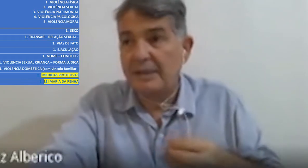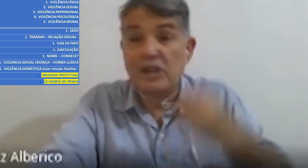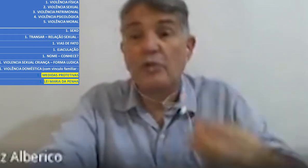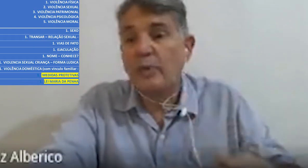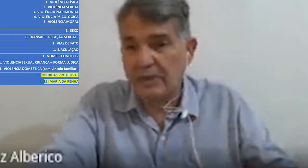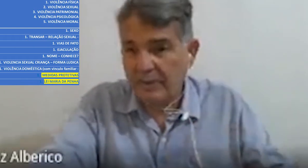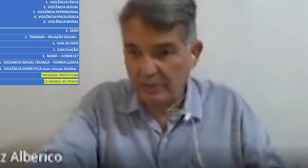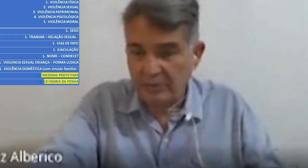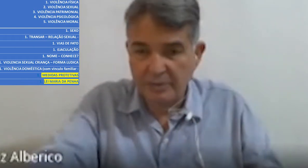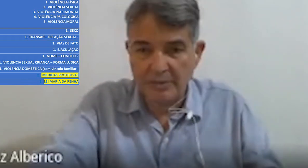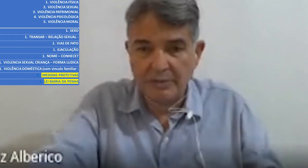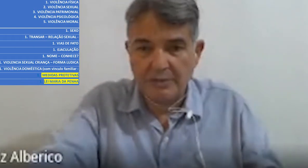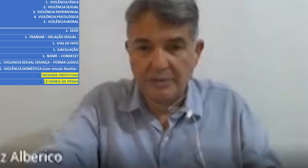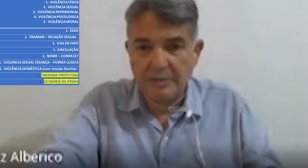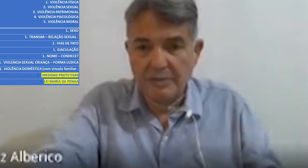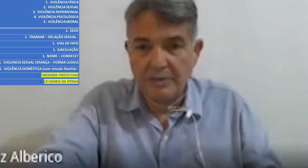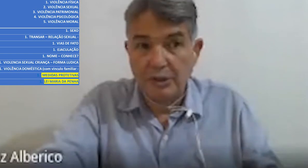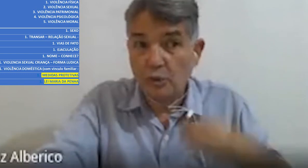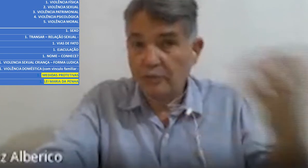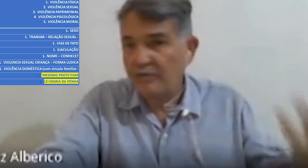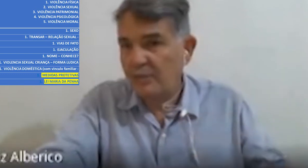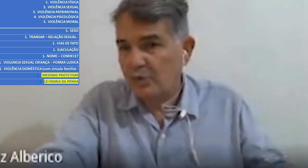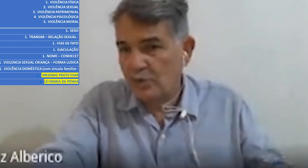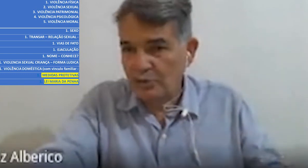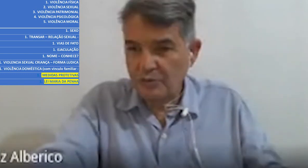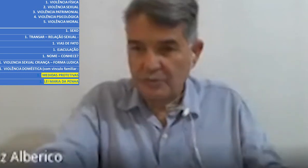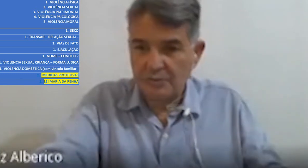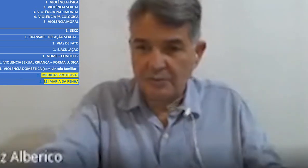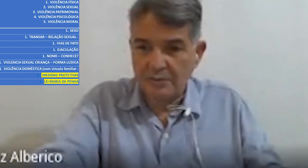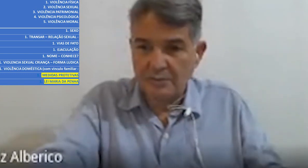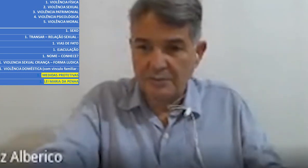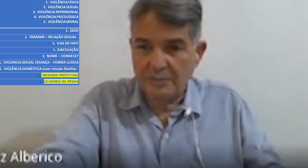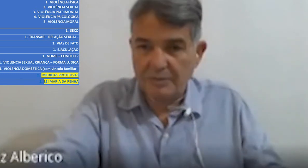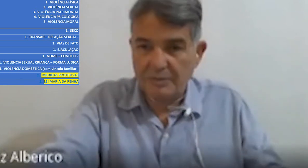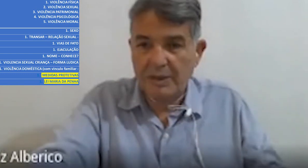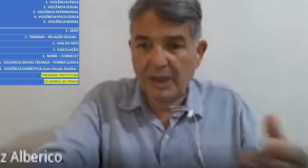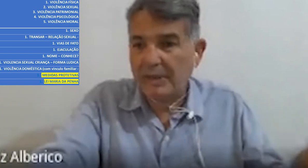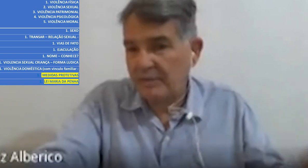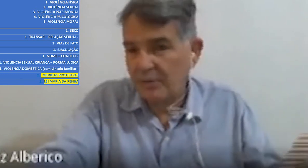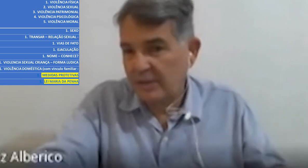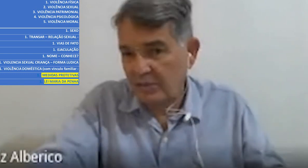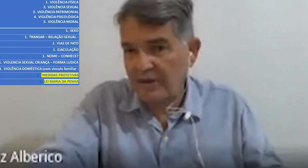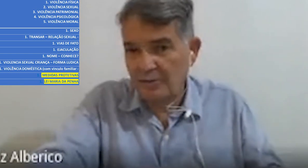este comportamento, tudo vai ficar muito solto. E, lamentavelmente, é o que vai